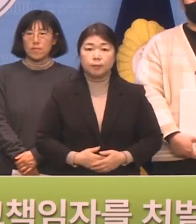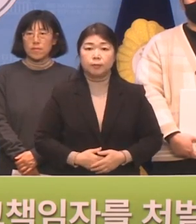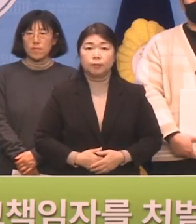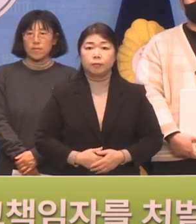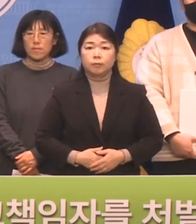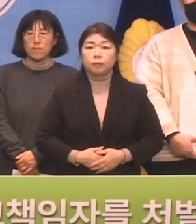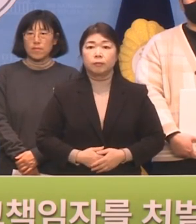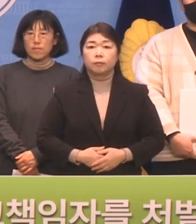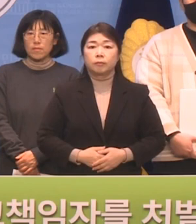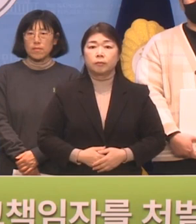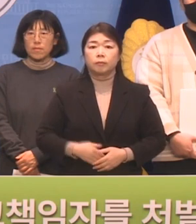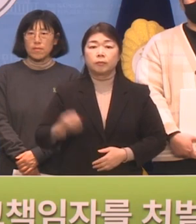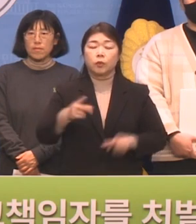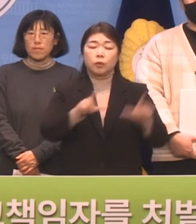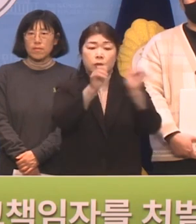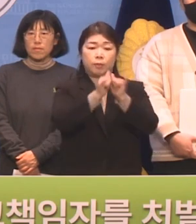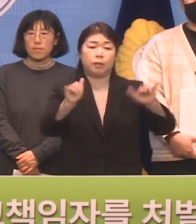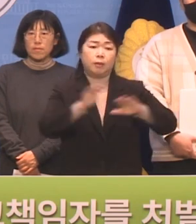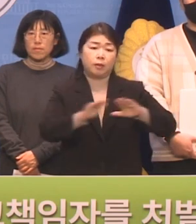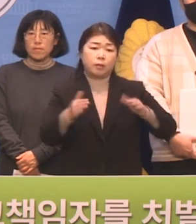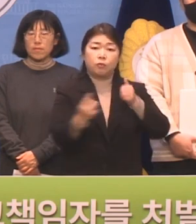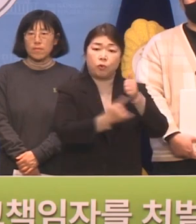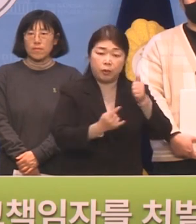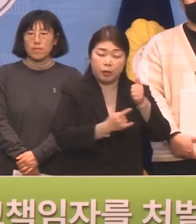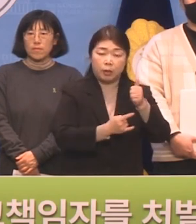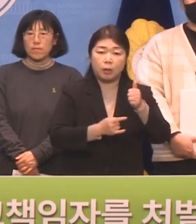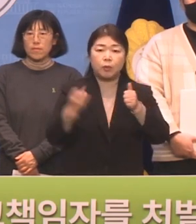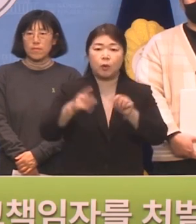또 시민대책위원회,